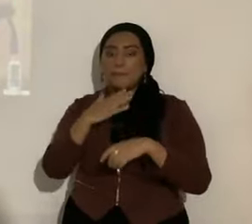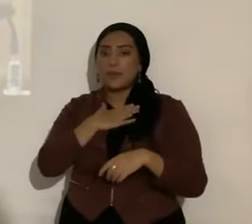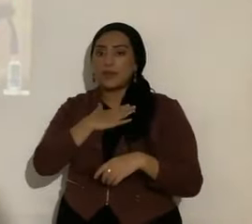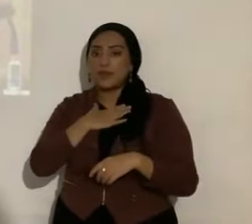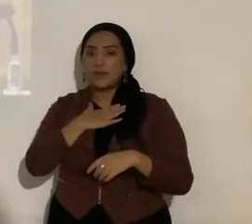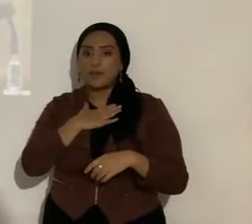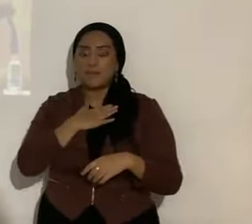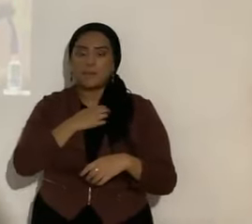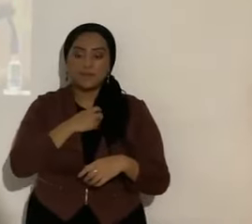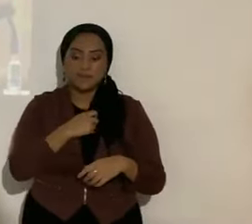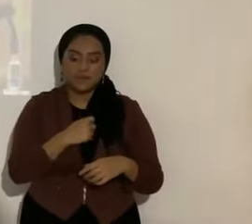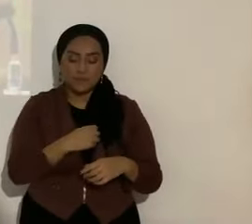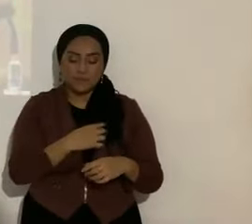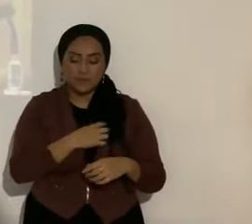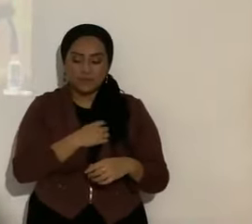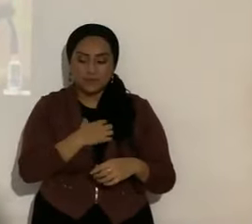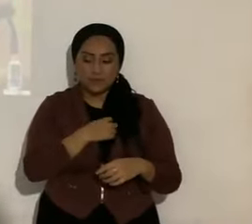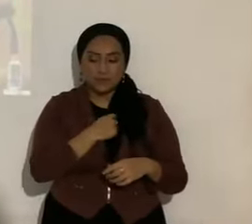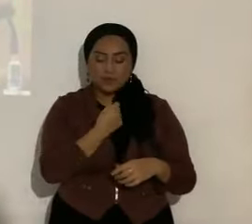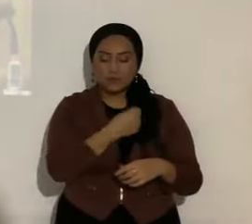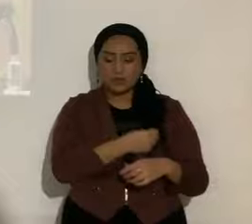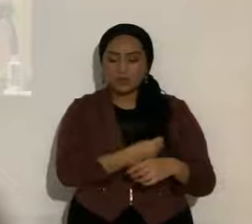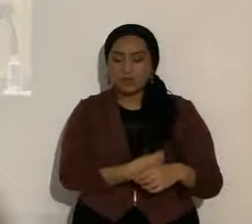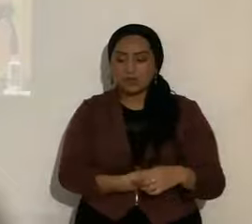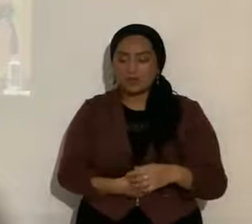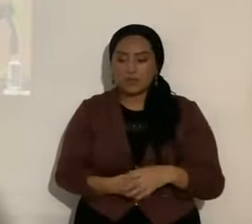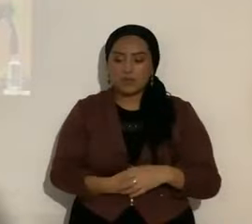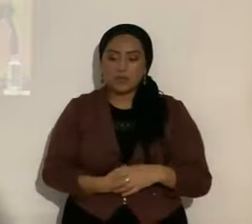¿Acaso fue muy